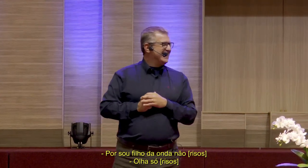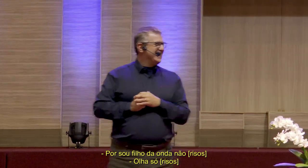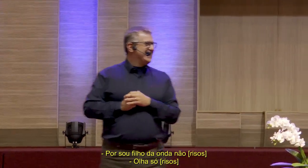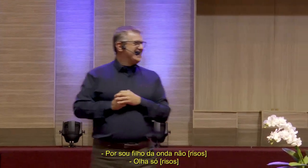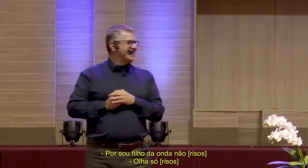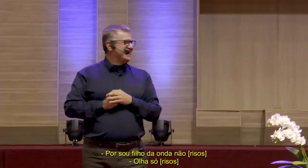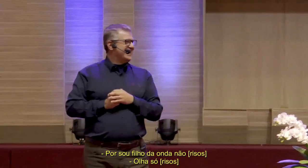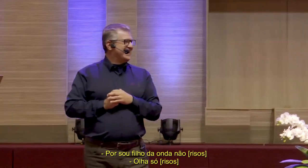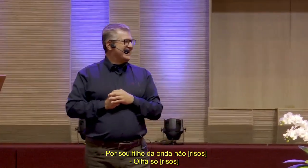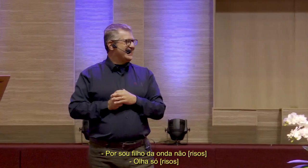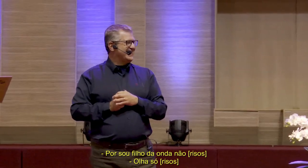da onda, não.